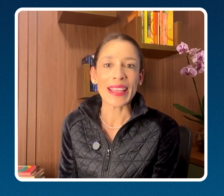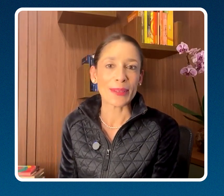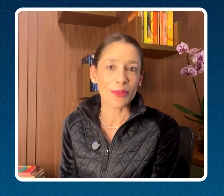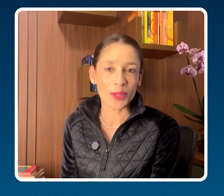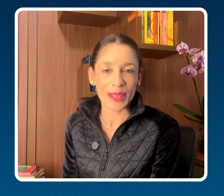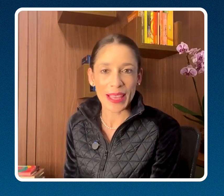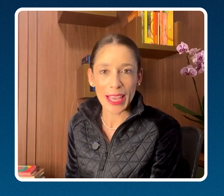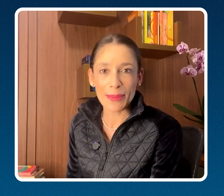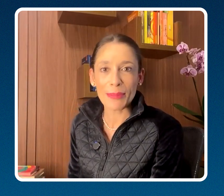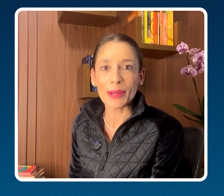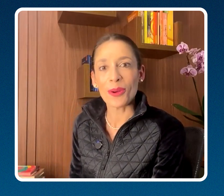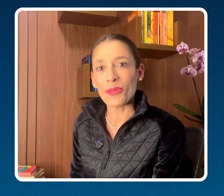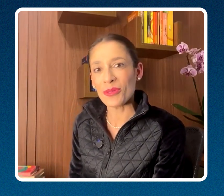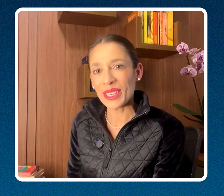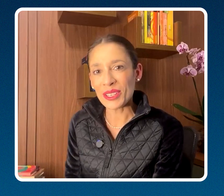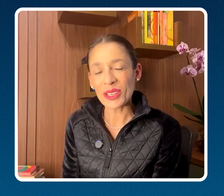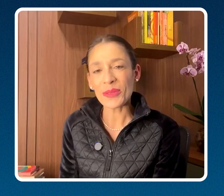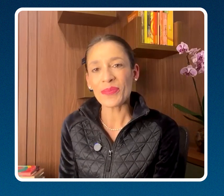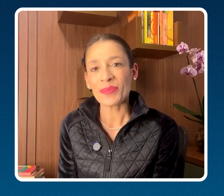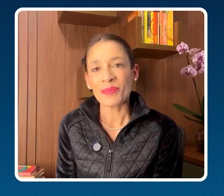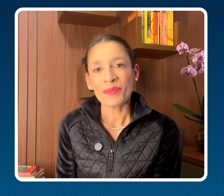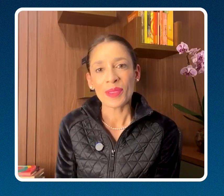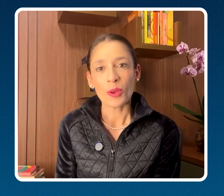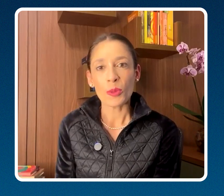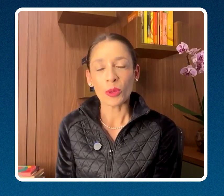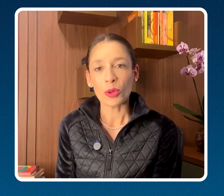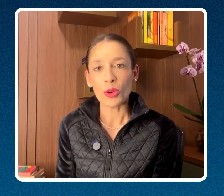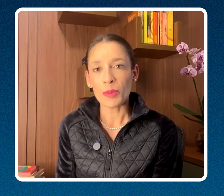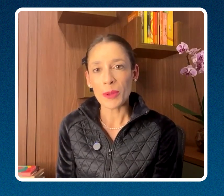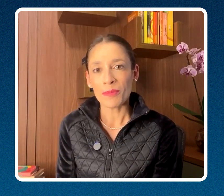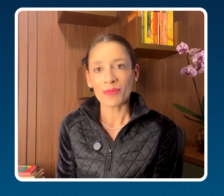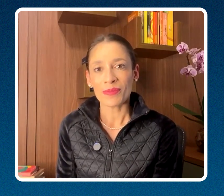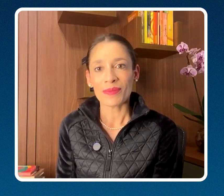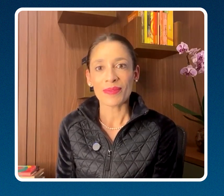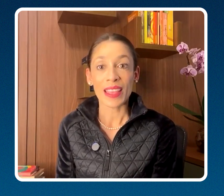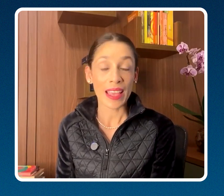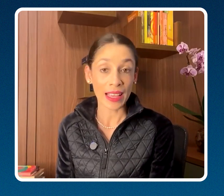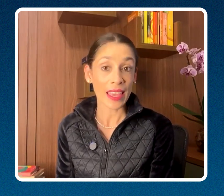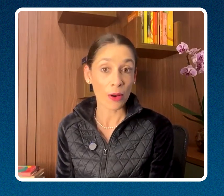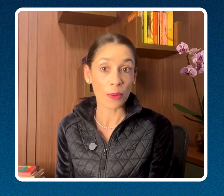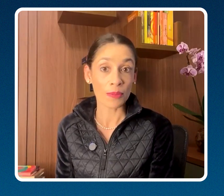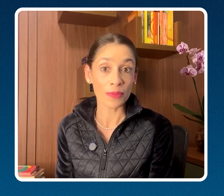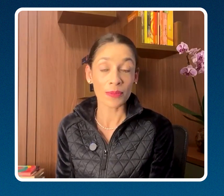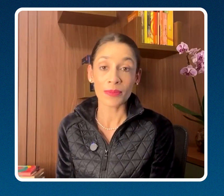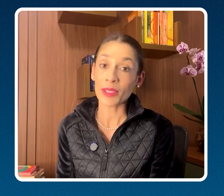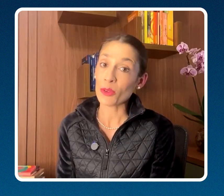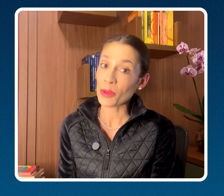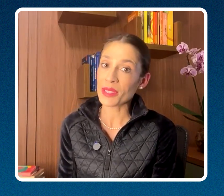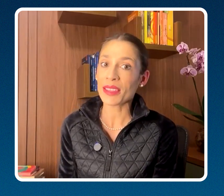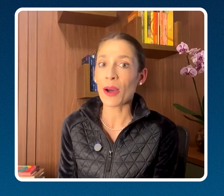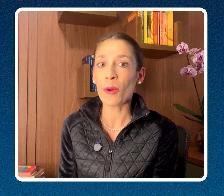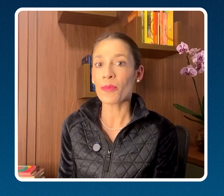Obrigada, professora Débora, pelo convite. O meu nome é Raquel. E o